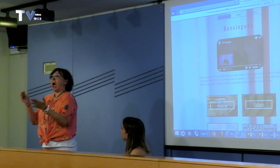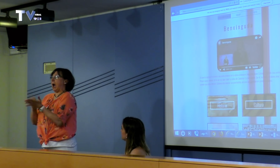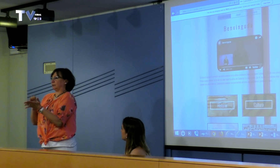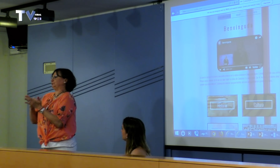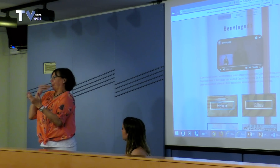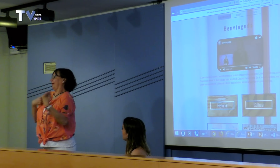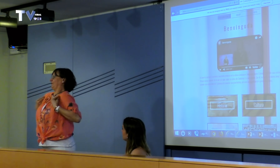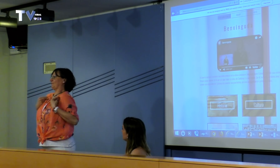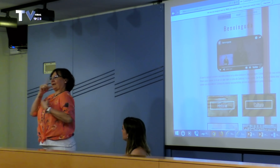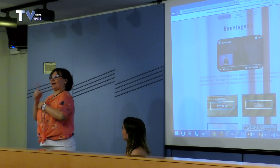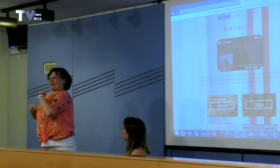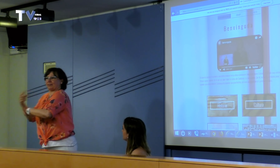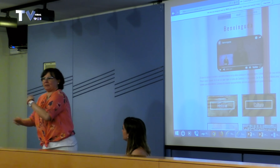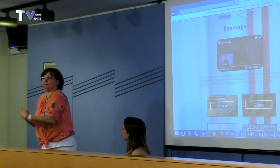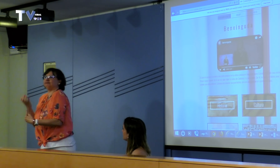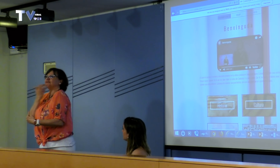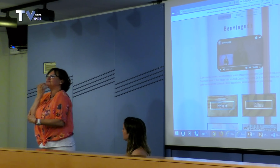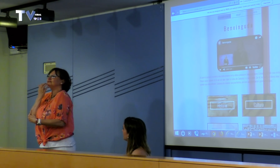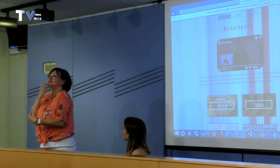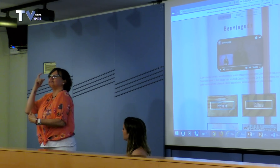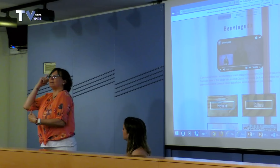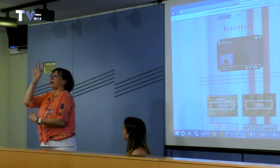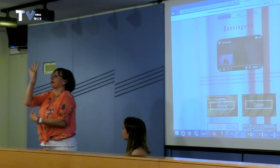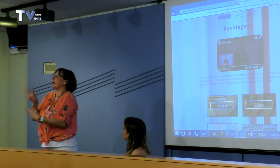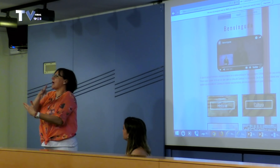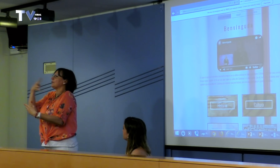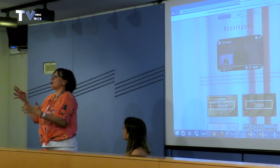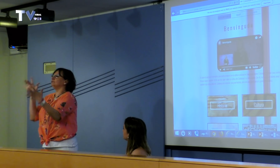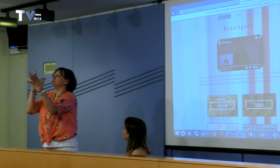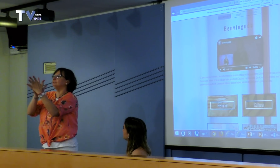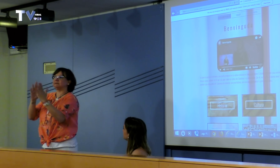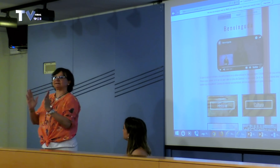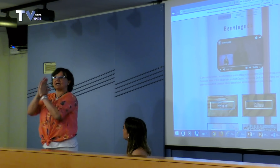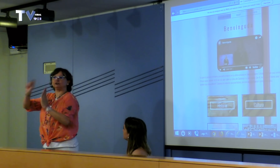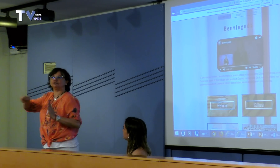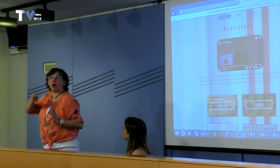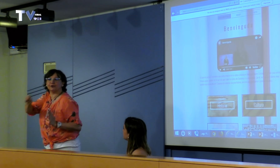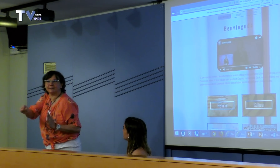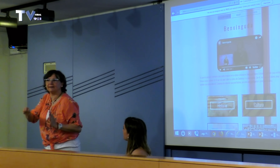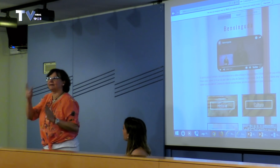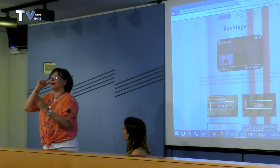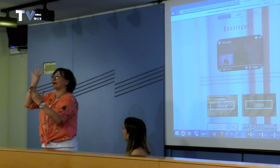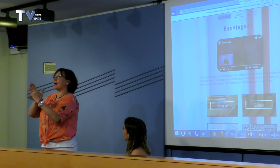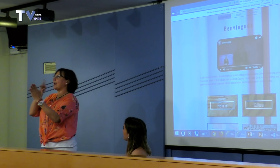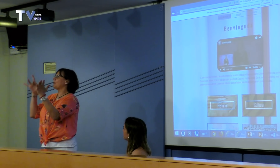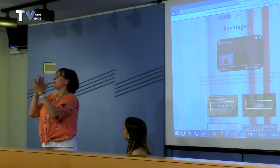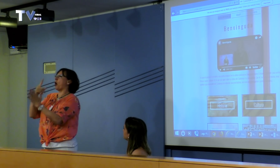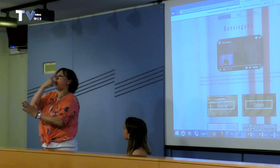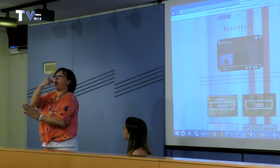d'aquí que viu a Catalunya, moltes vegades sí, som catalans, ens sentim d'aquí, fem la festa de Sant